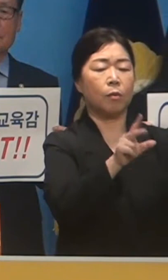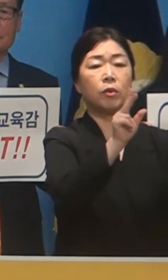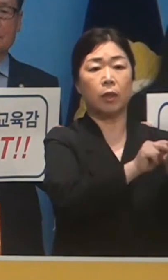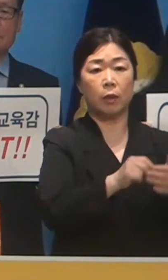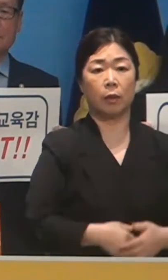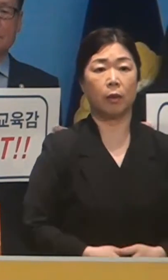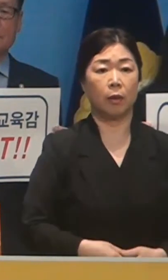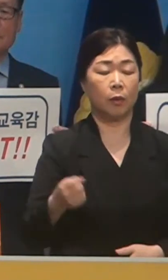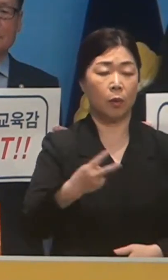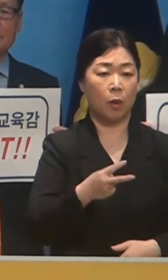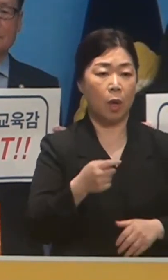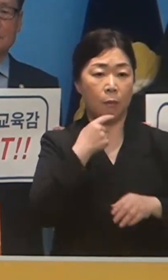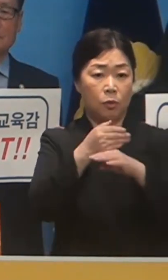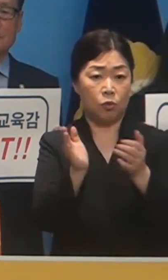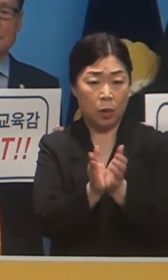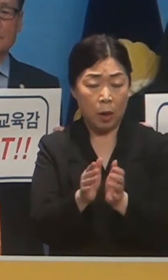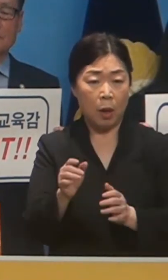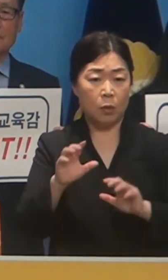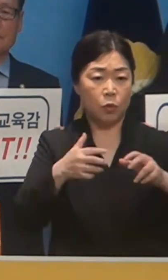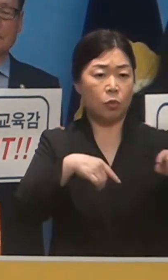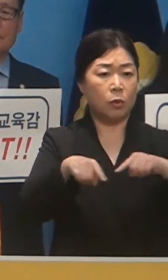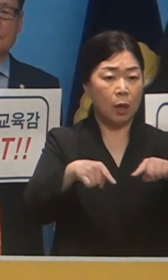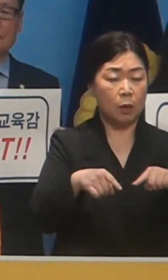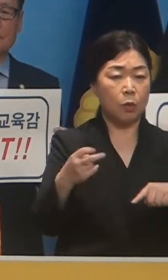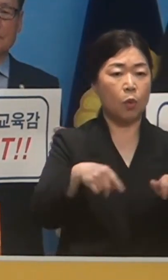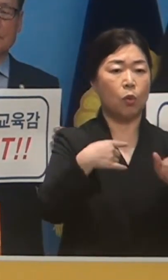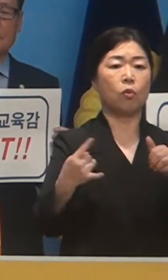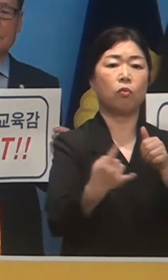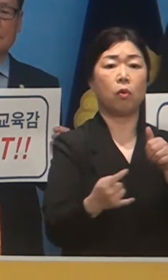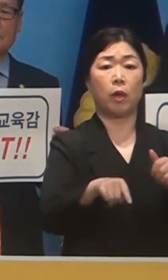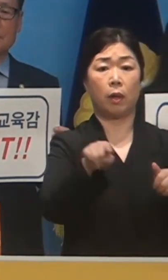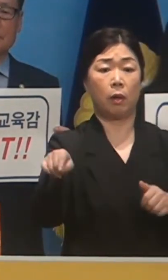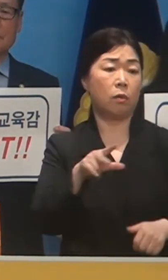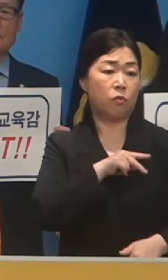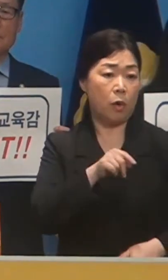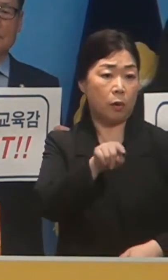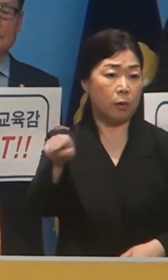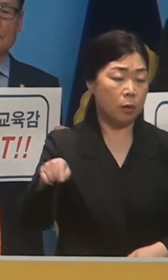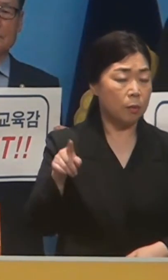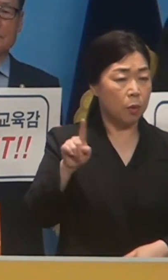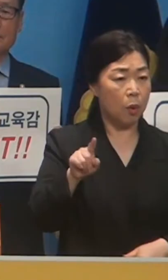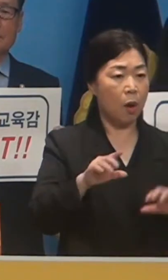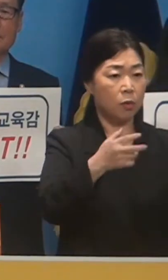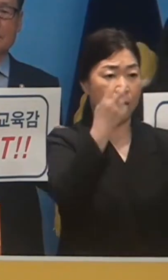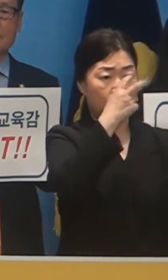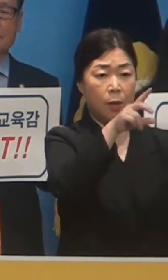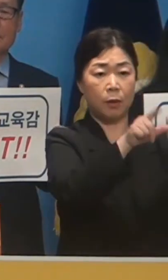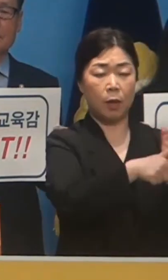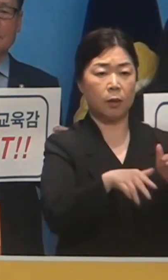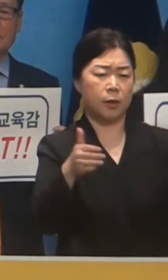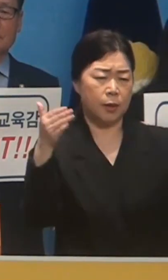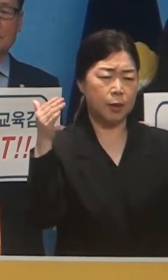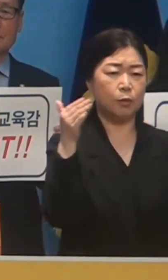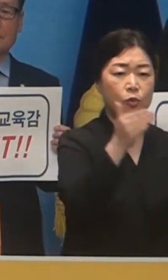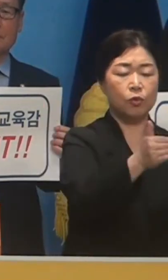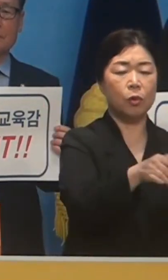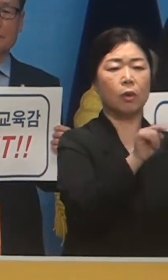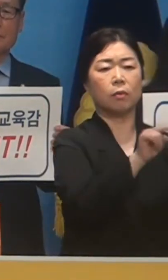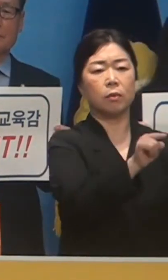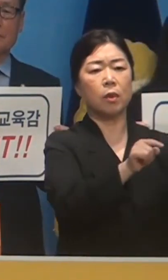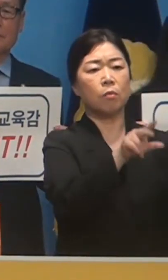민주당과 조국혁신당 교육위원회 국회의원들은 국정감사에서